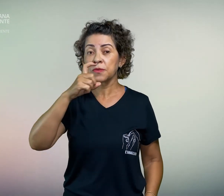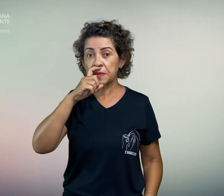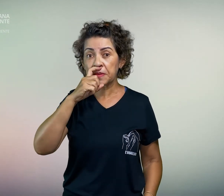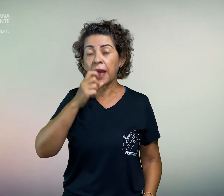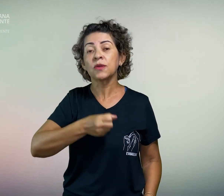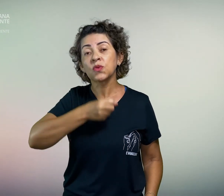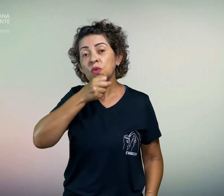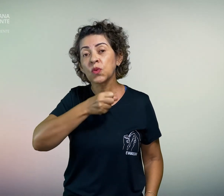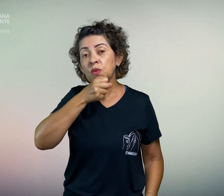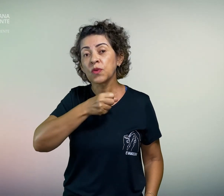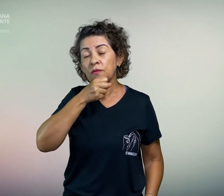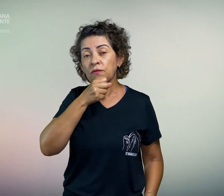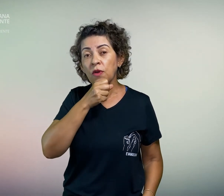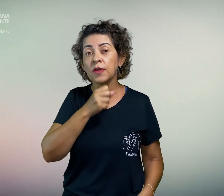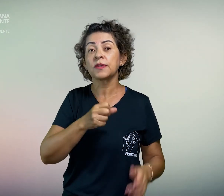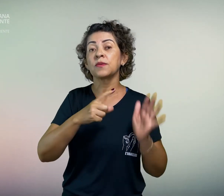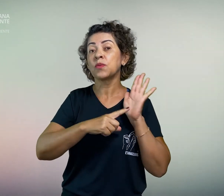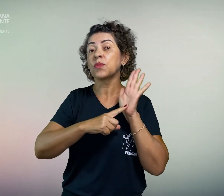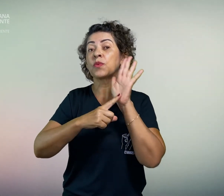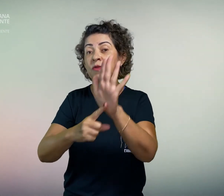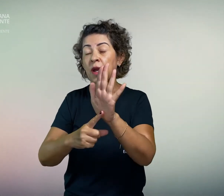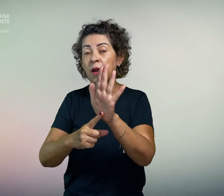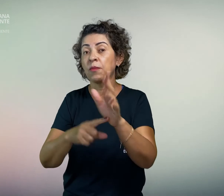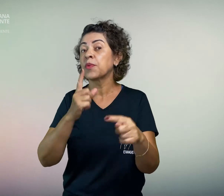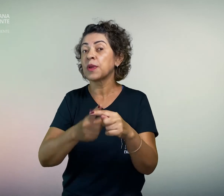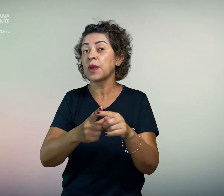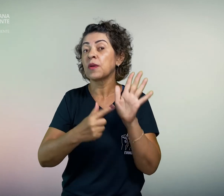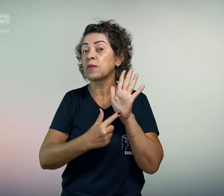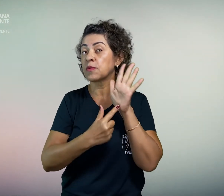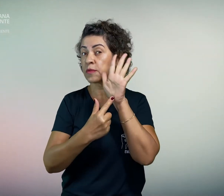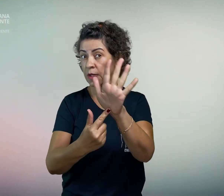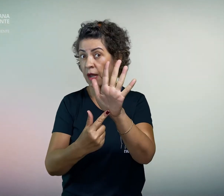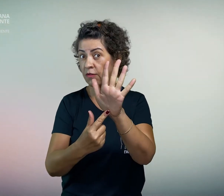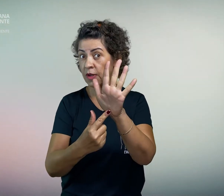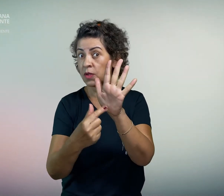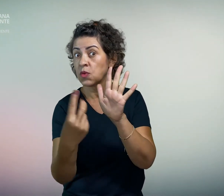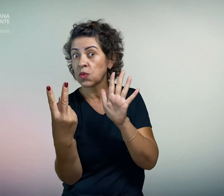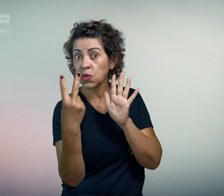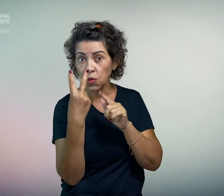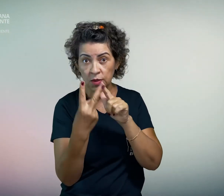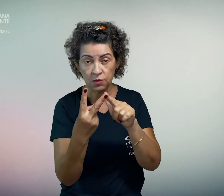Esta prática era didática e visava trazer à luz duas coisas.